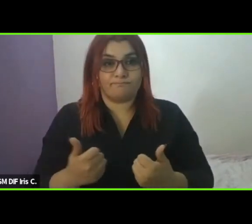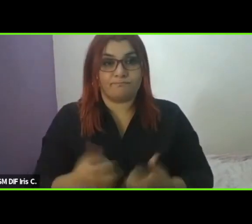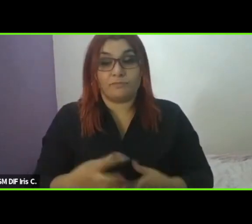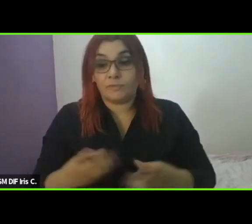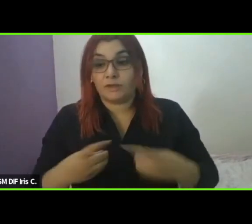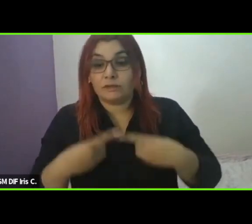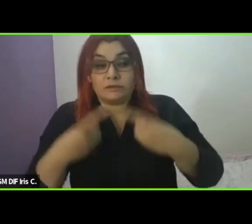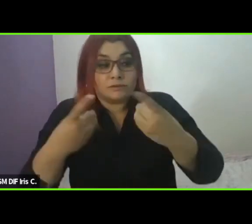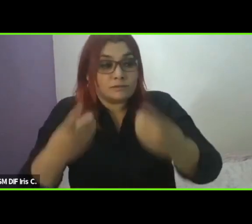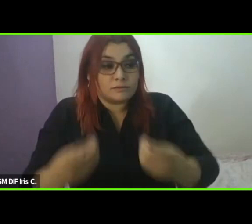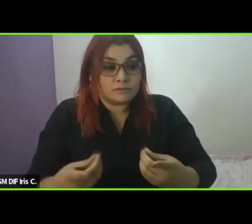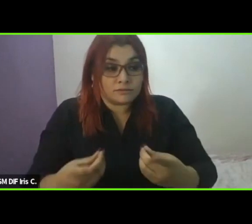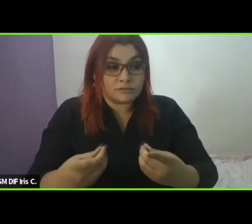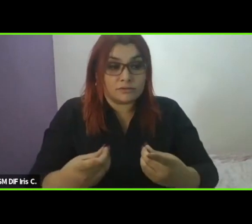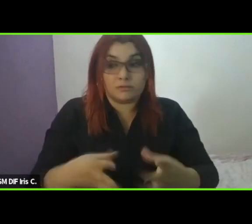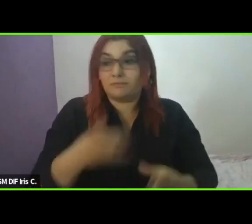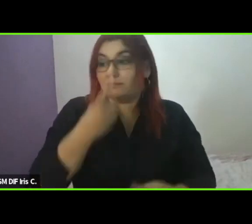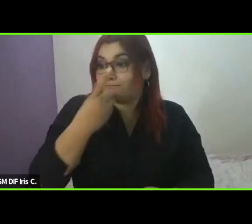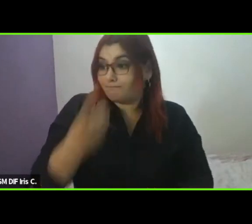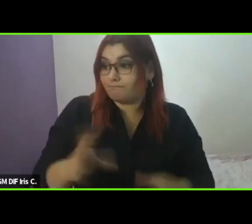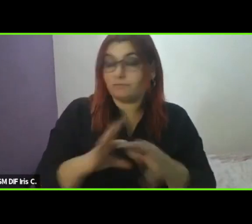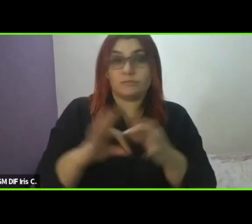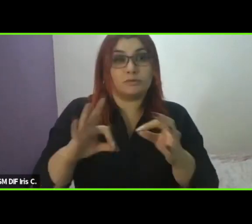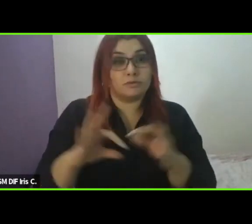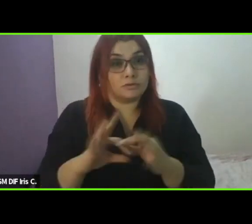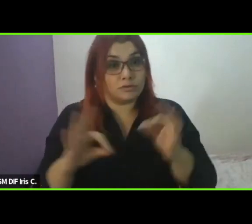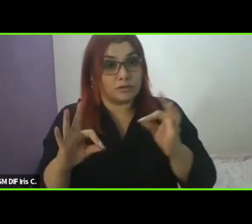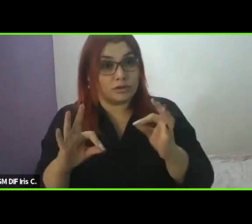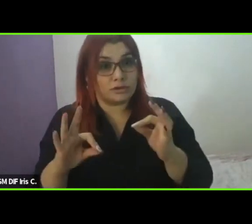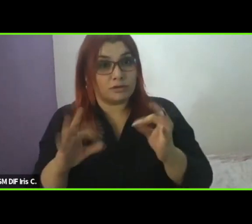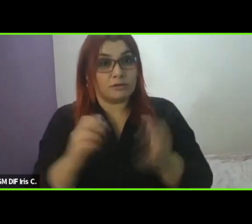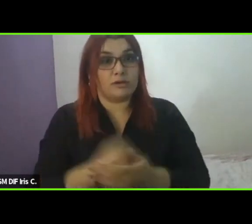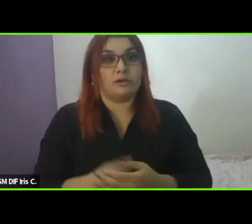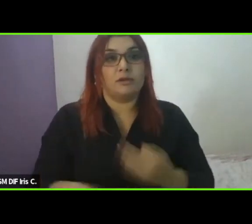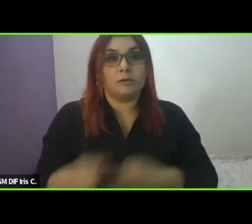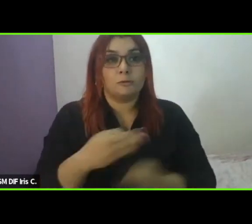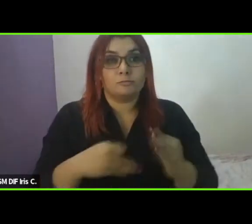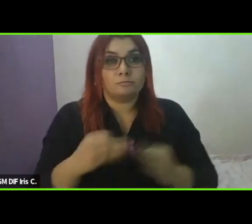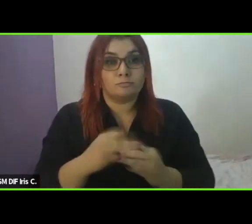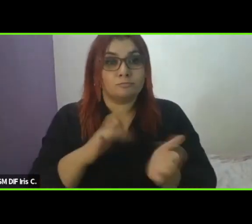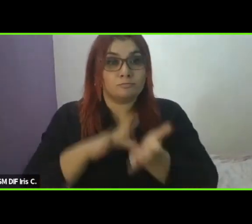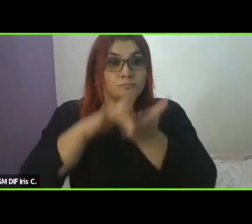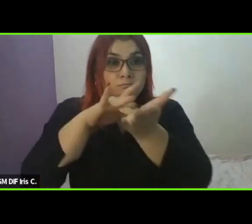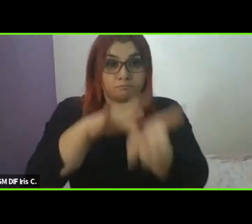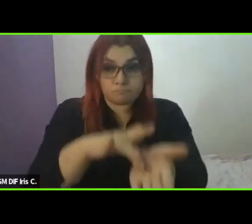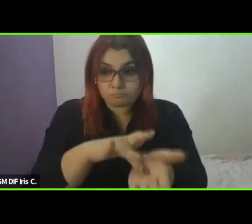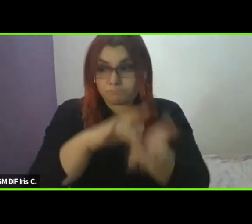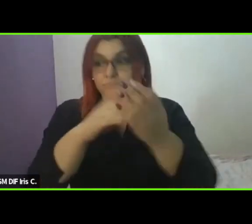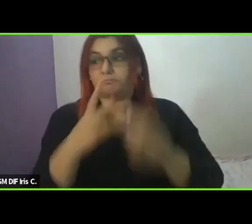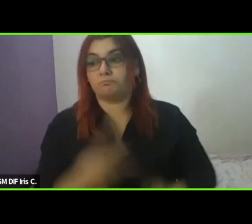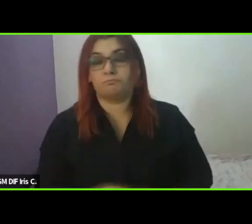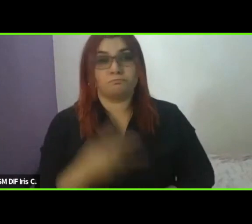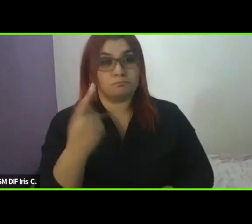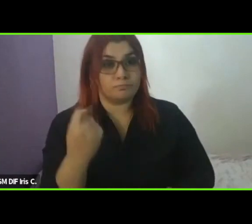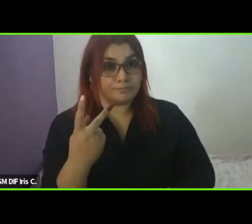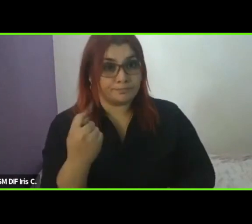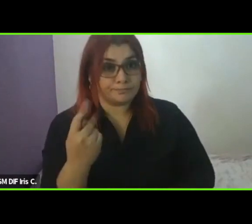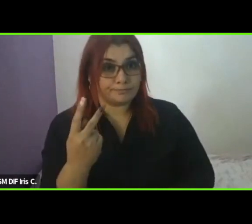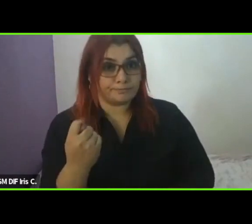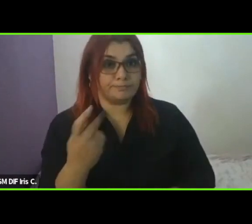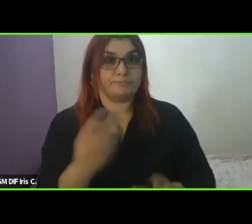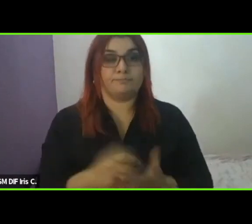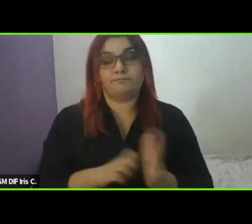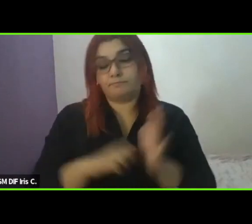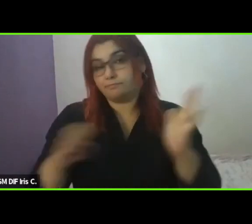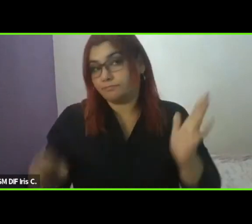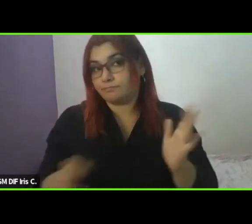información de los dispositivos que tenía o con los cuales me relacionaba, la televisión principalmente,